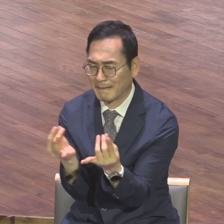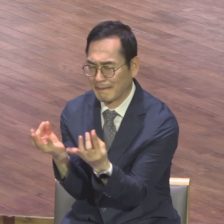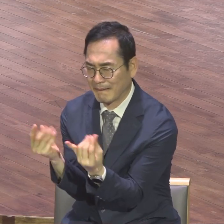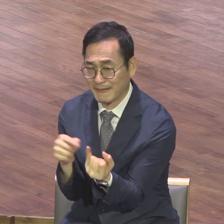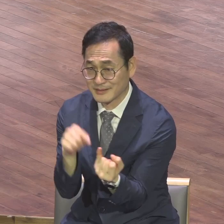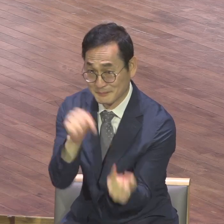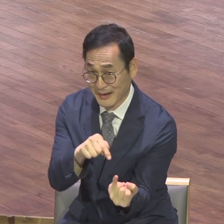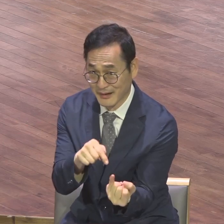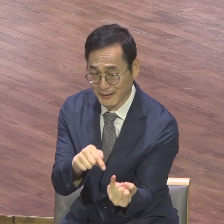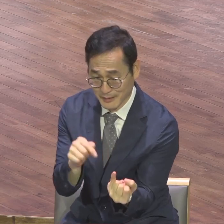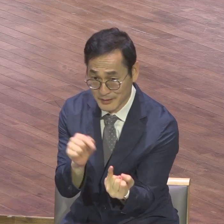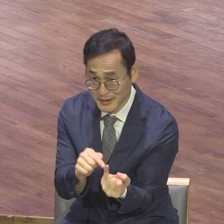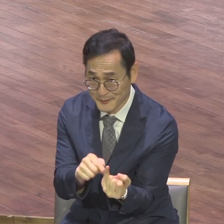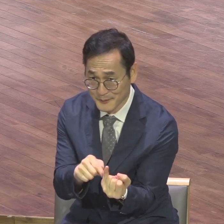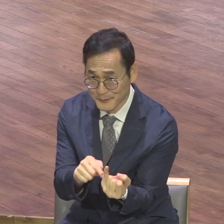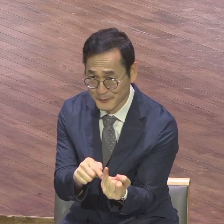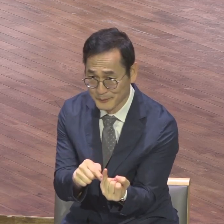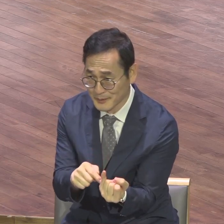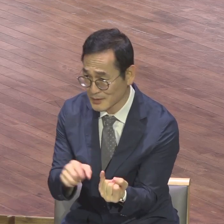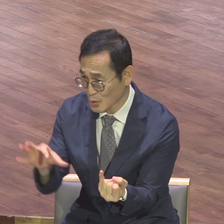충동시켜가지고 바울팀을 고소를 해버려요.